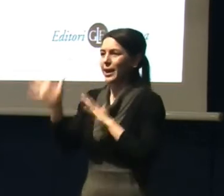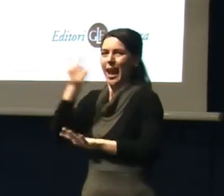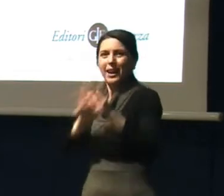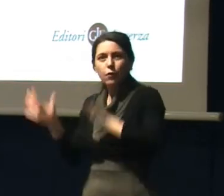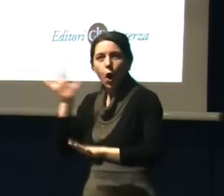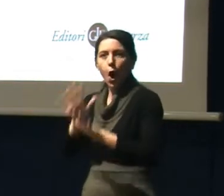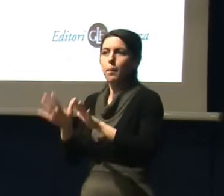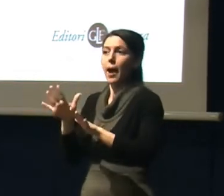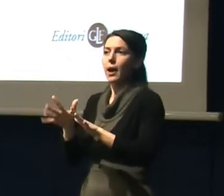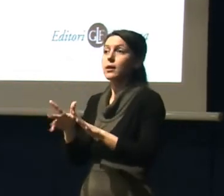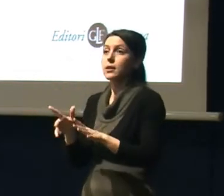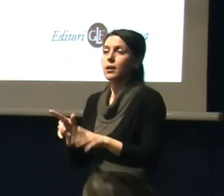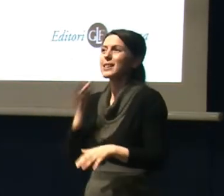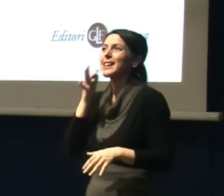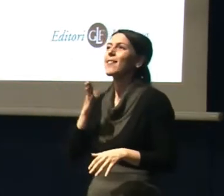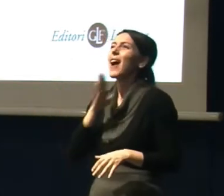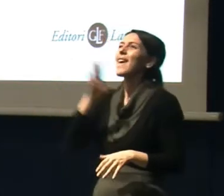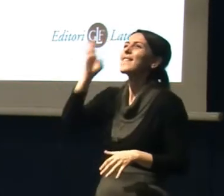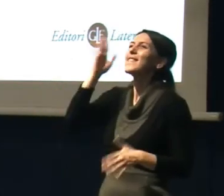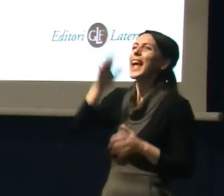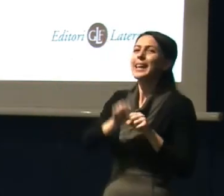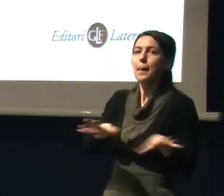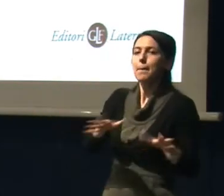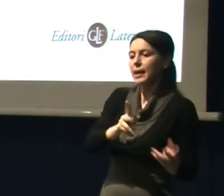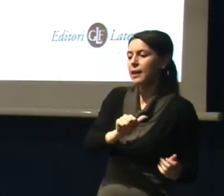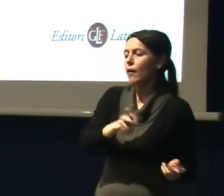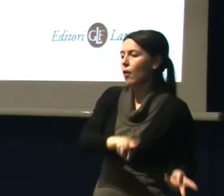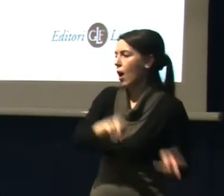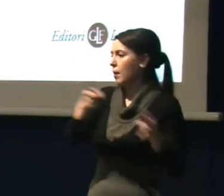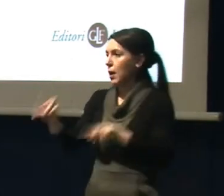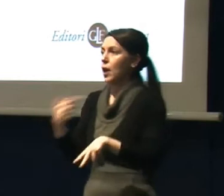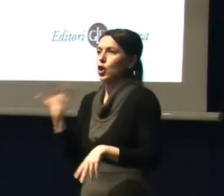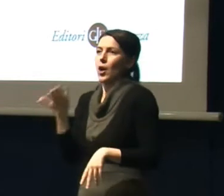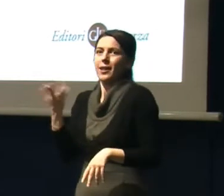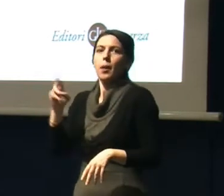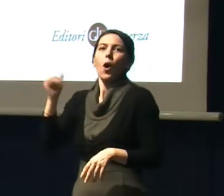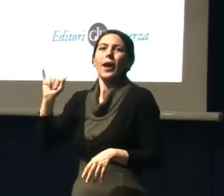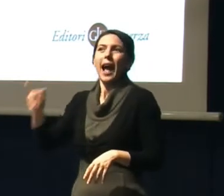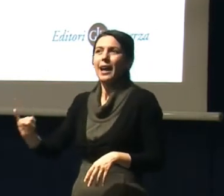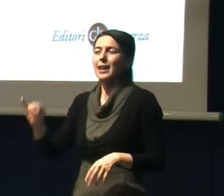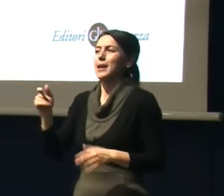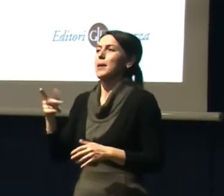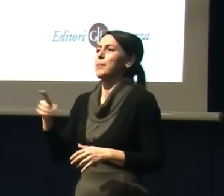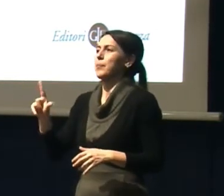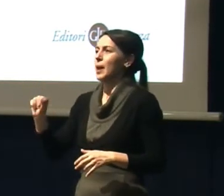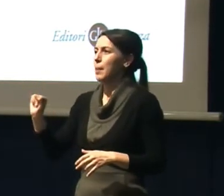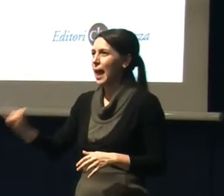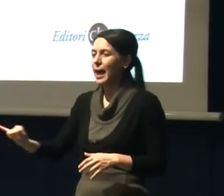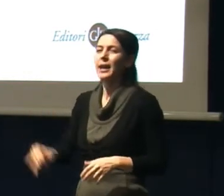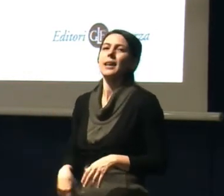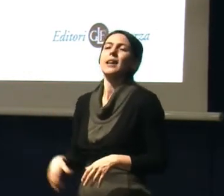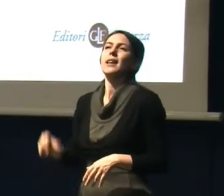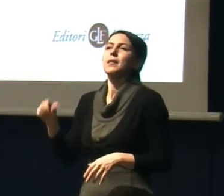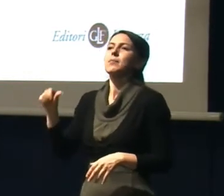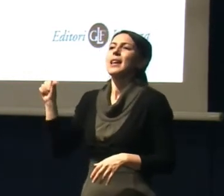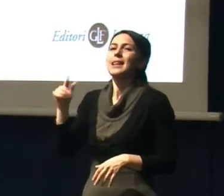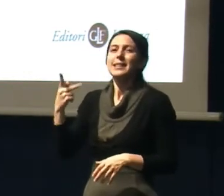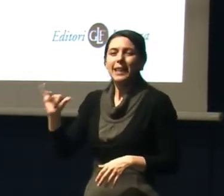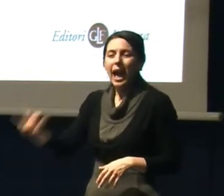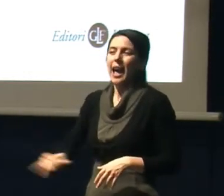tramite per tutti i vecchi media perché qua c'è io ora i play o sky o netflix quindi vede i